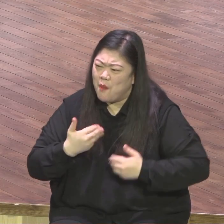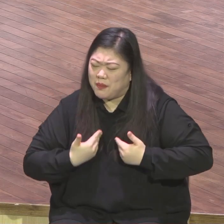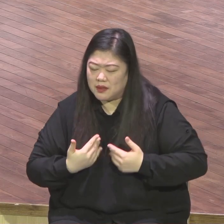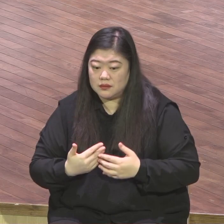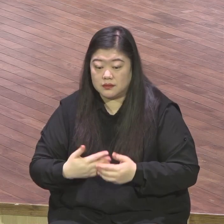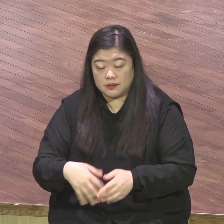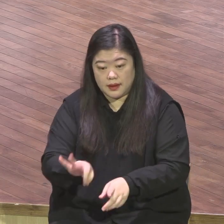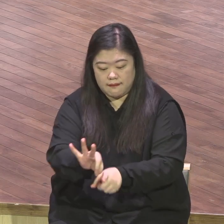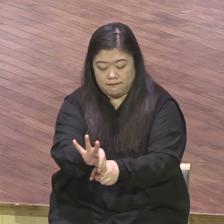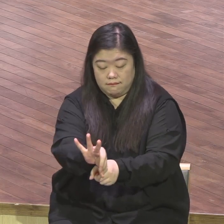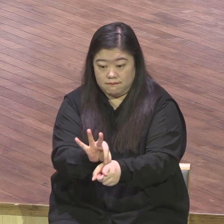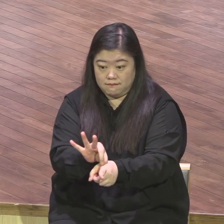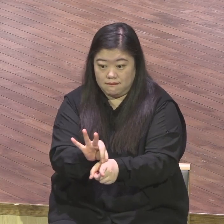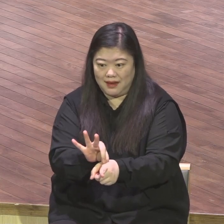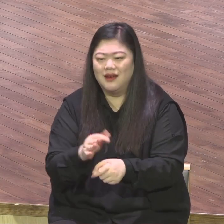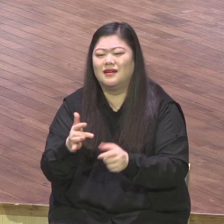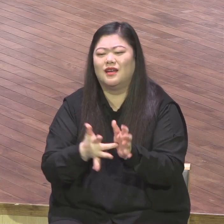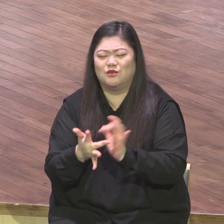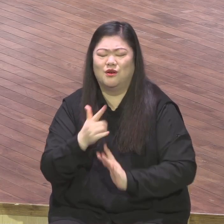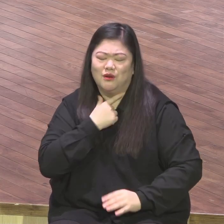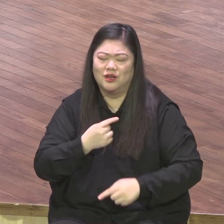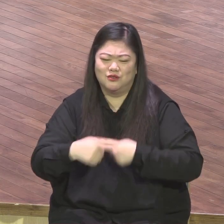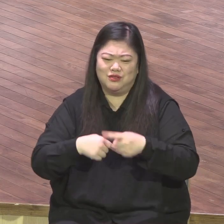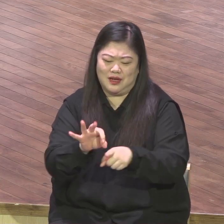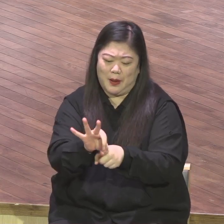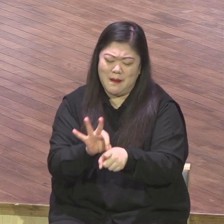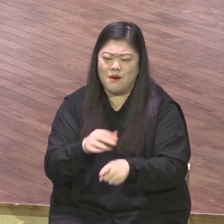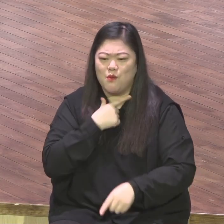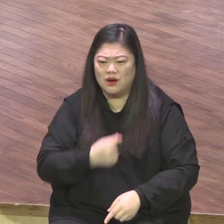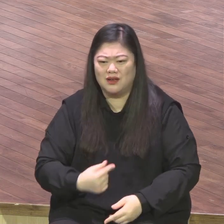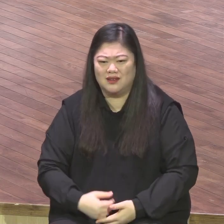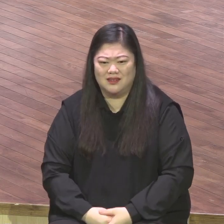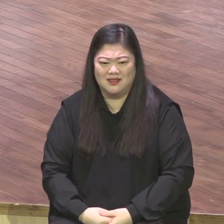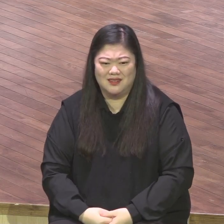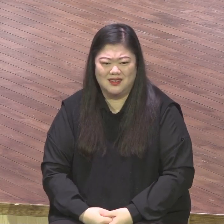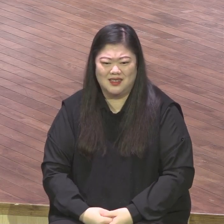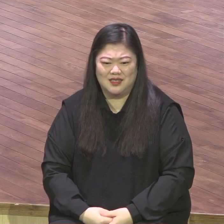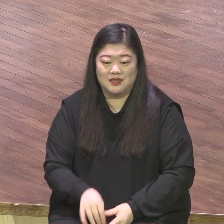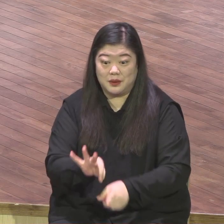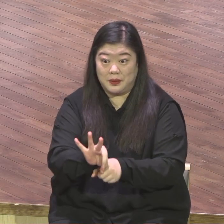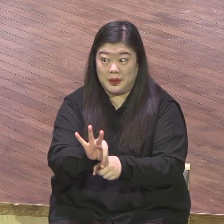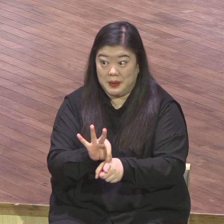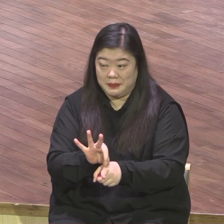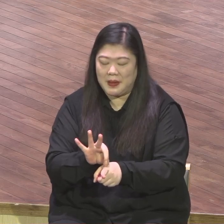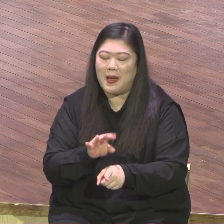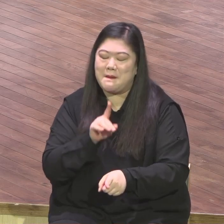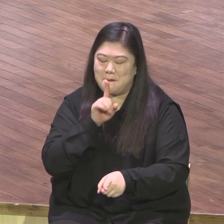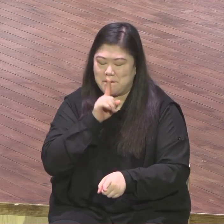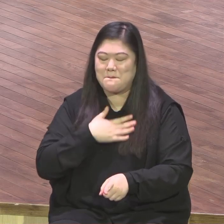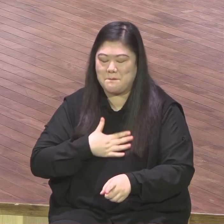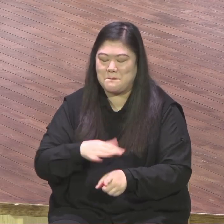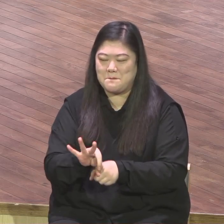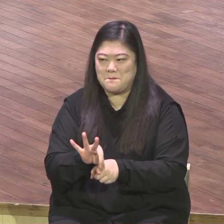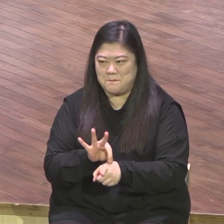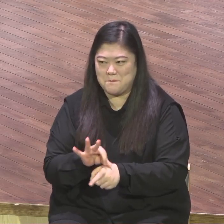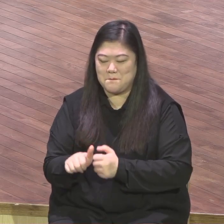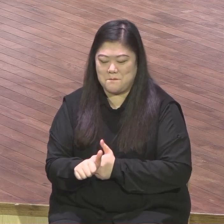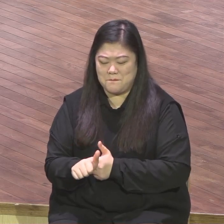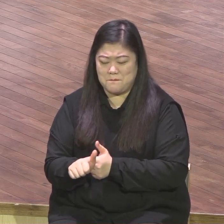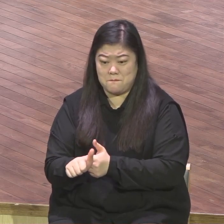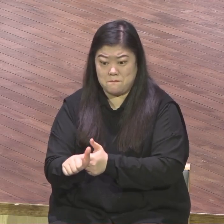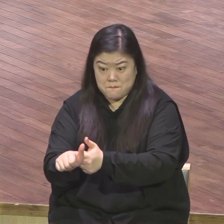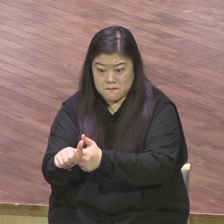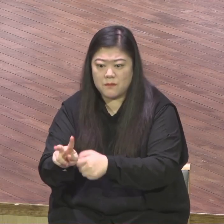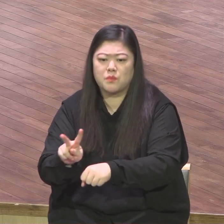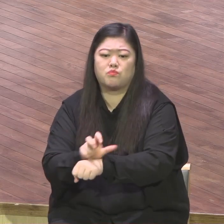절대 불가능에 도전하게 되면 어떻게 돼요? 25의 응답 받아요. 저 25가 뭡니까? 아니